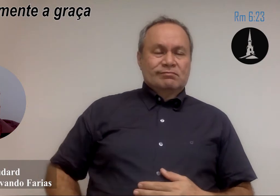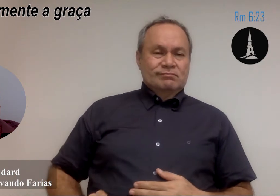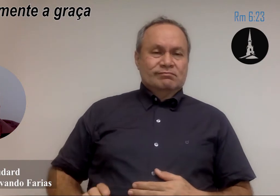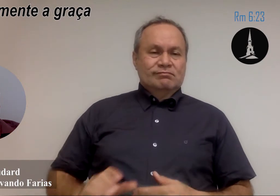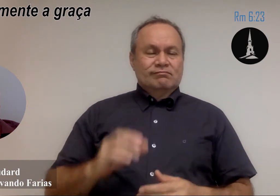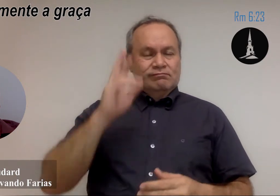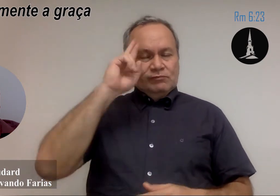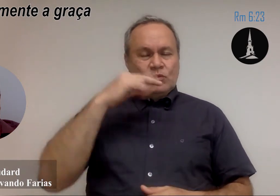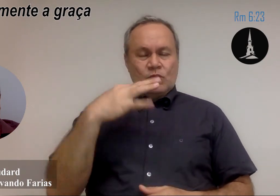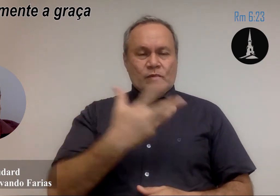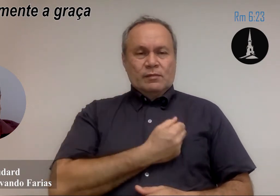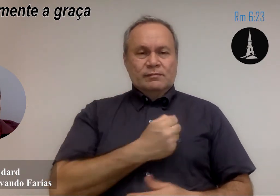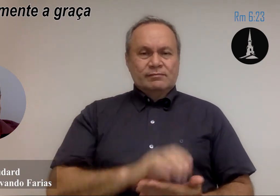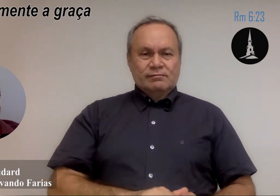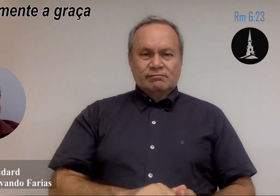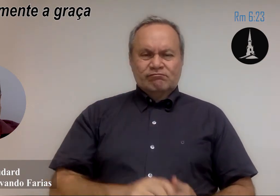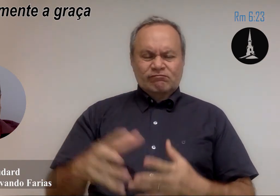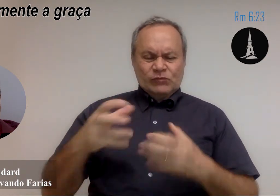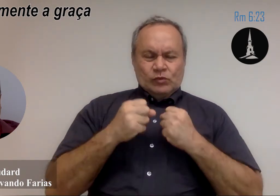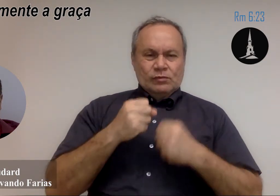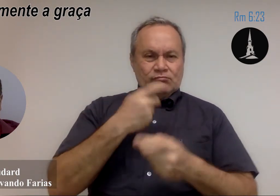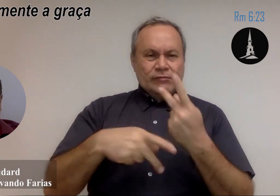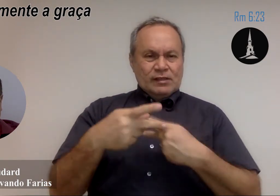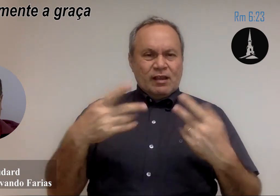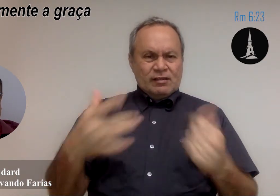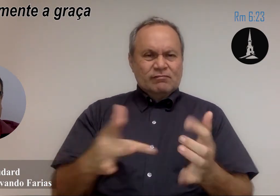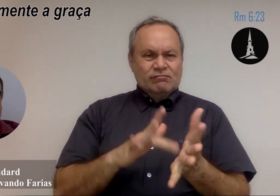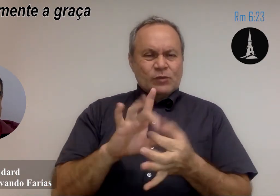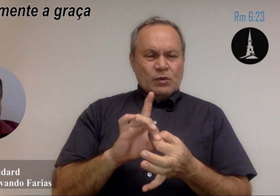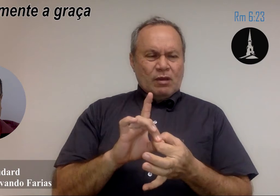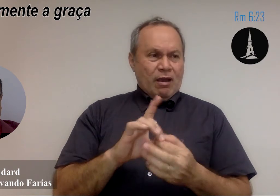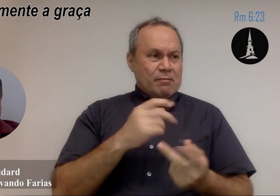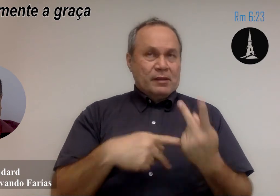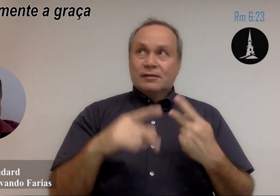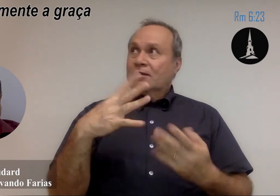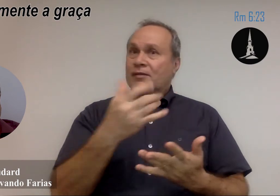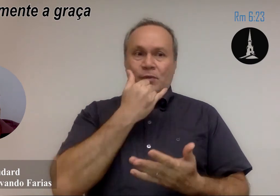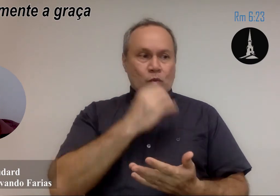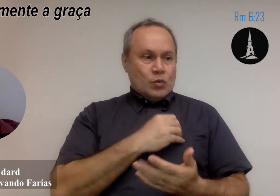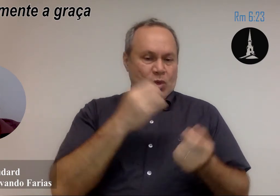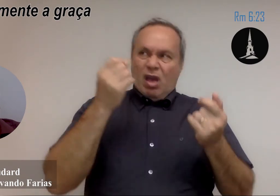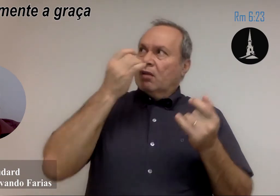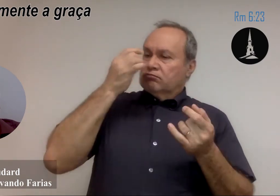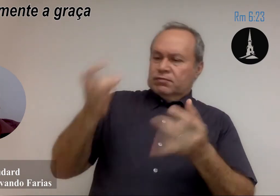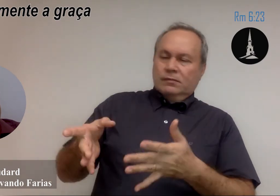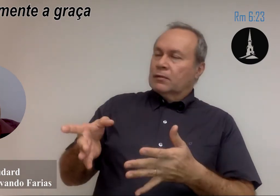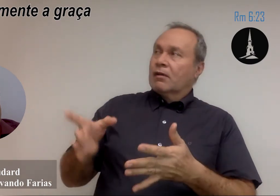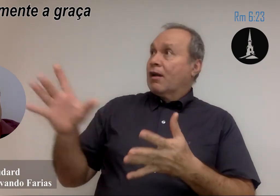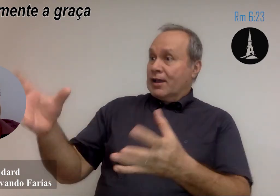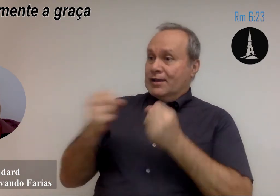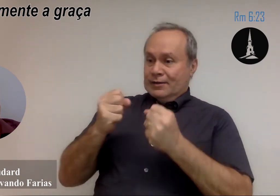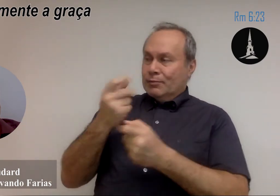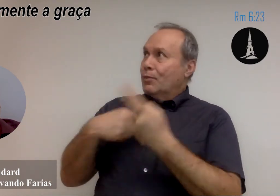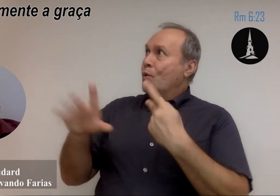o nosso Senhor. Tome posse desse presente. Não despreze esse presente. Agarre esse presente,